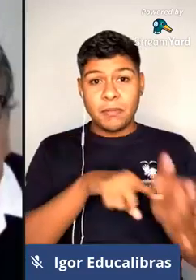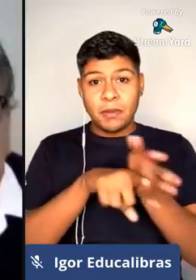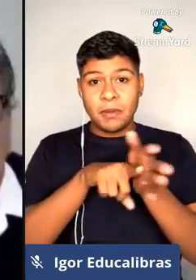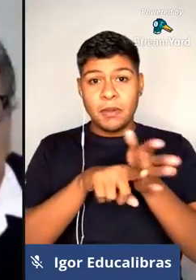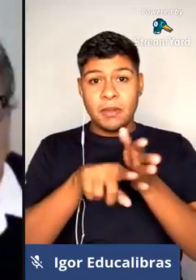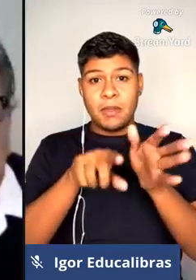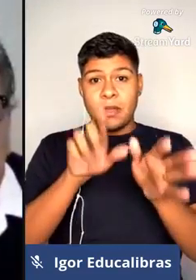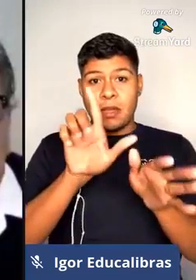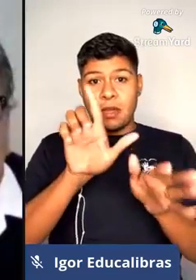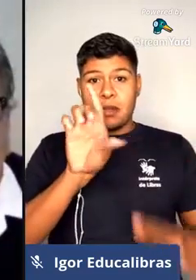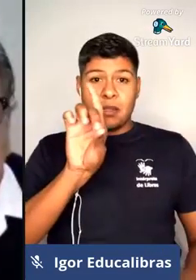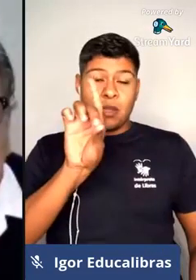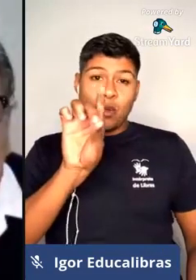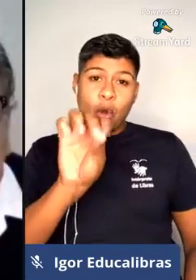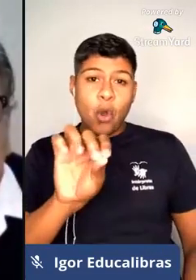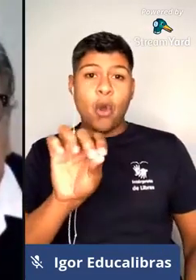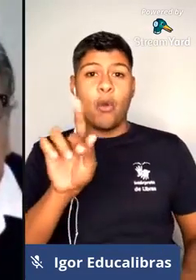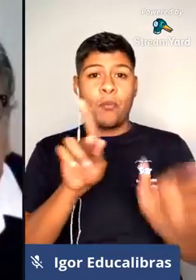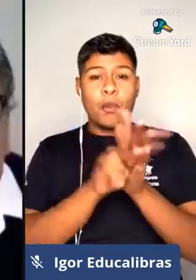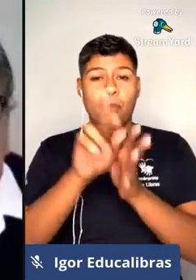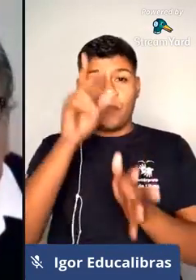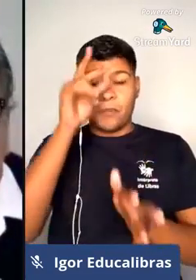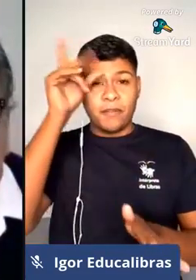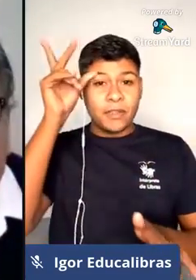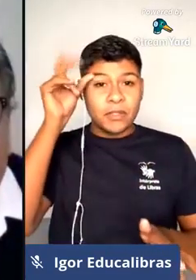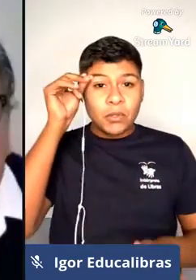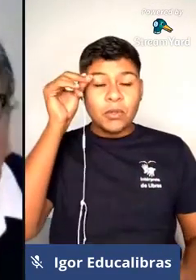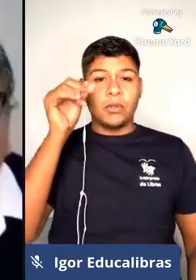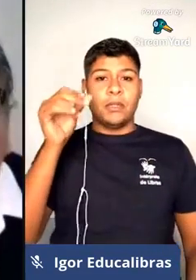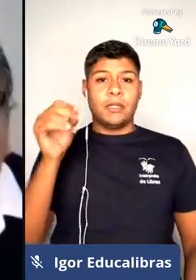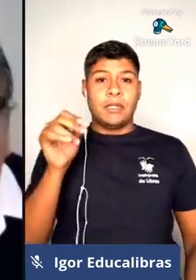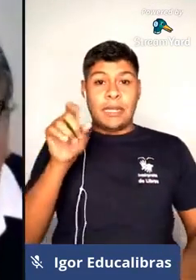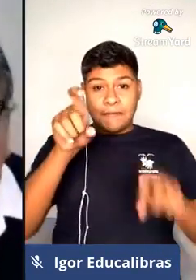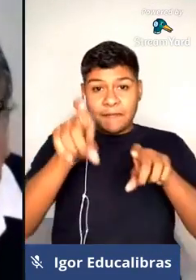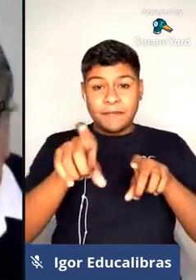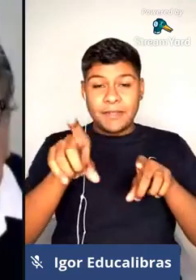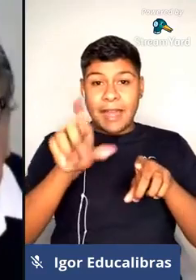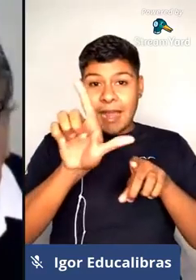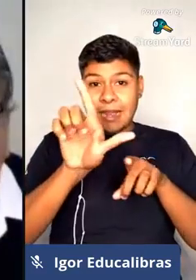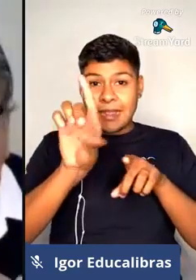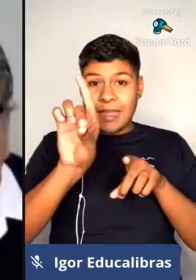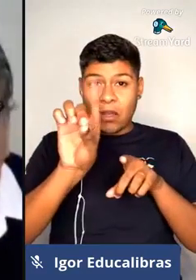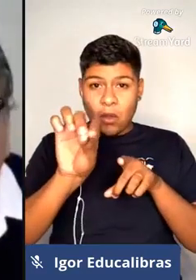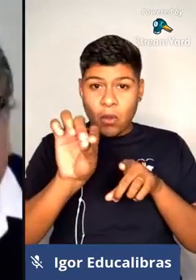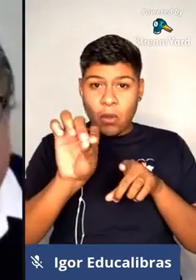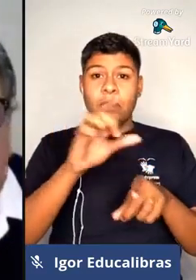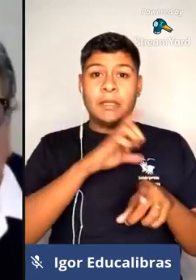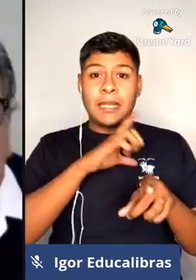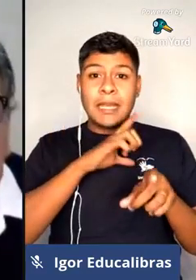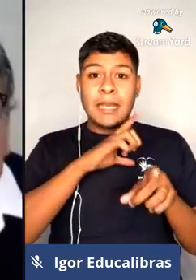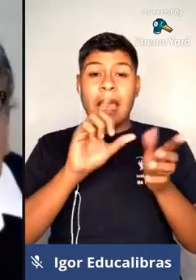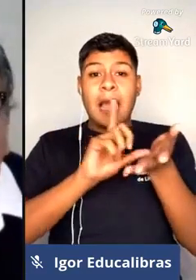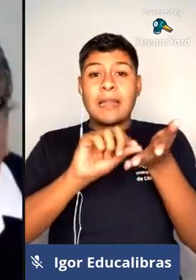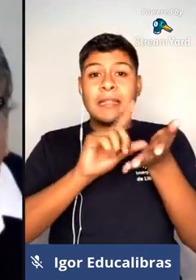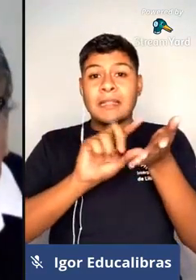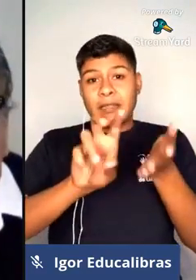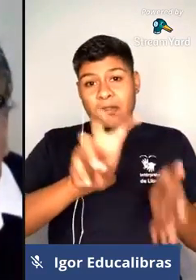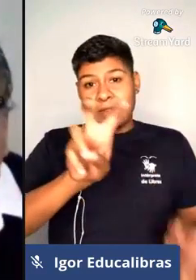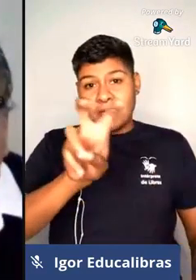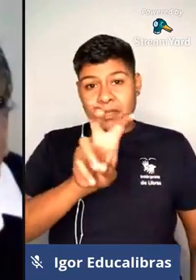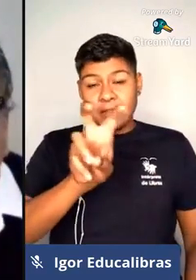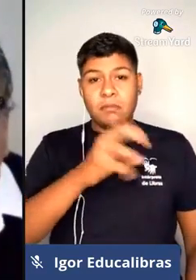LDO, Secretaria do site da Prefeitura, Secretaria da Fazenda, entre lá, LDO, vocês virão lá no artigo 5º da